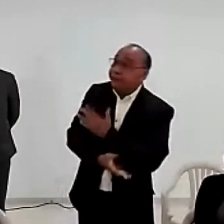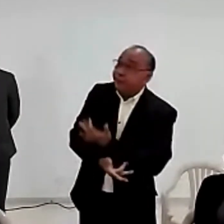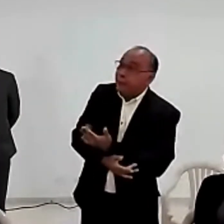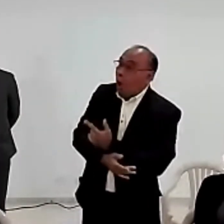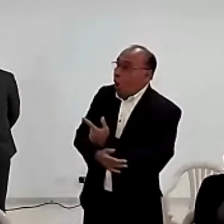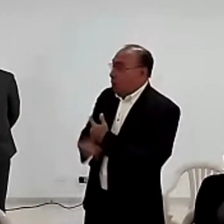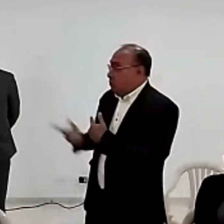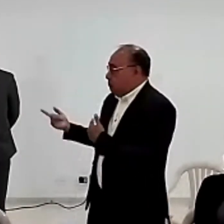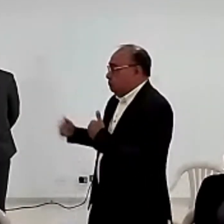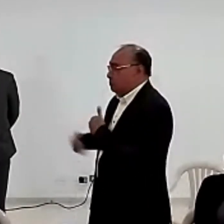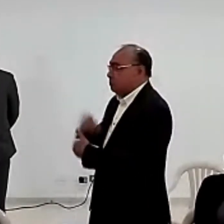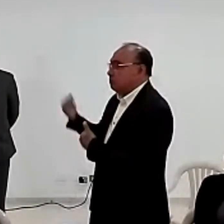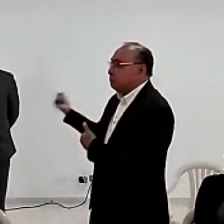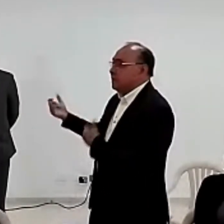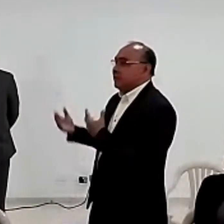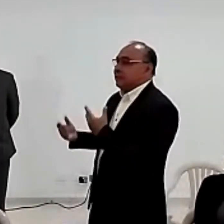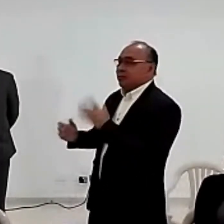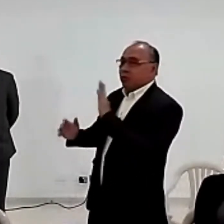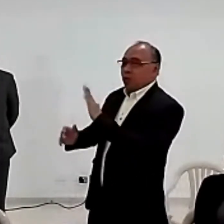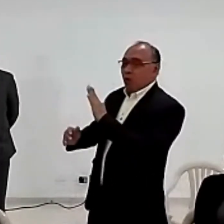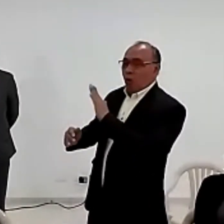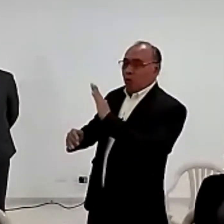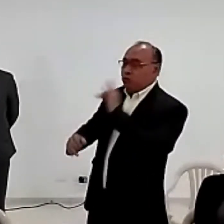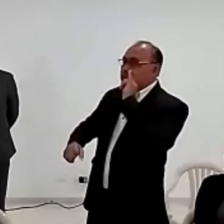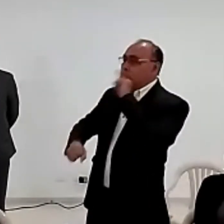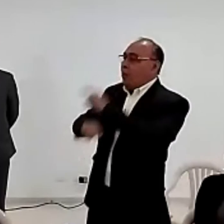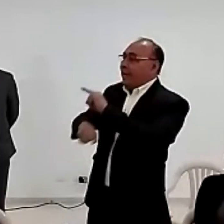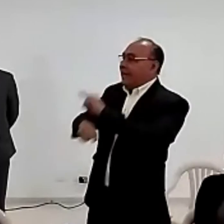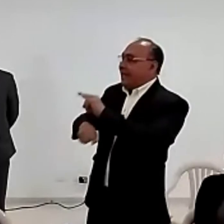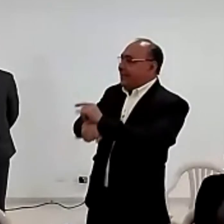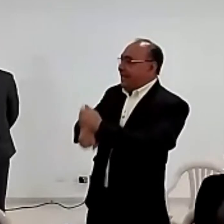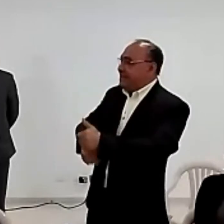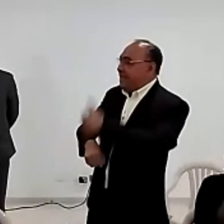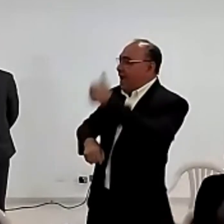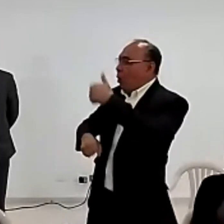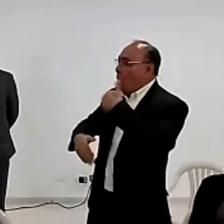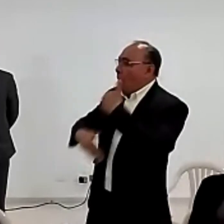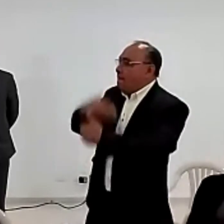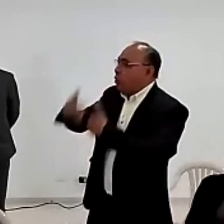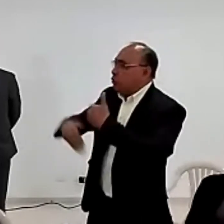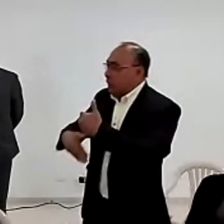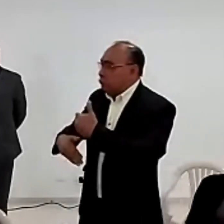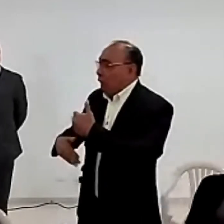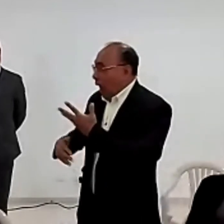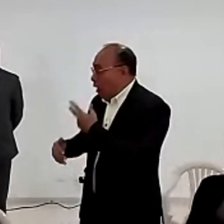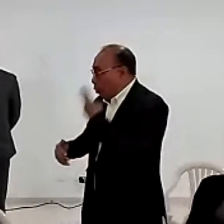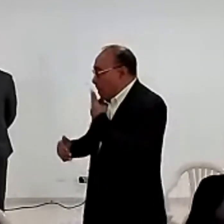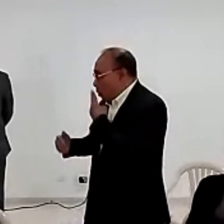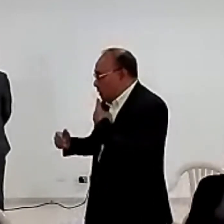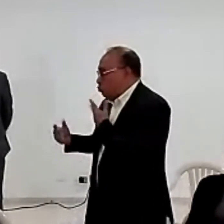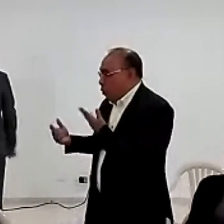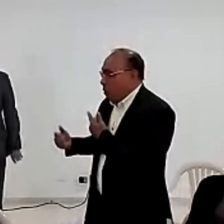lo más pronto posible desde los actores que en este momento nos acompañan